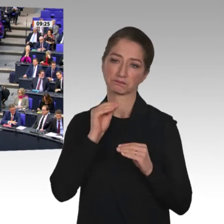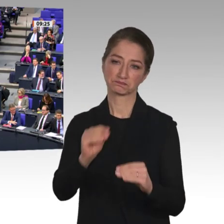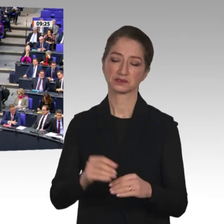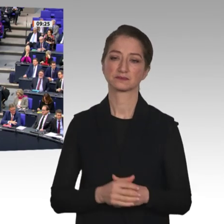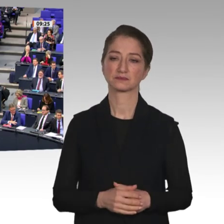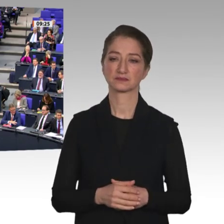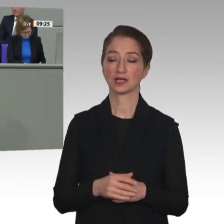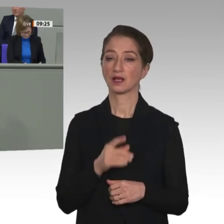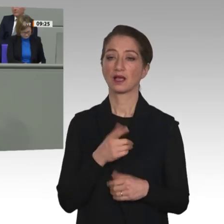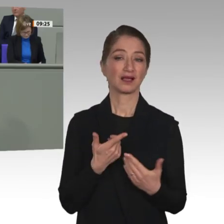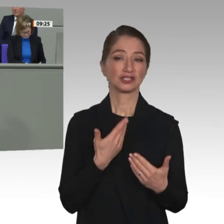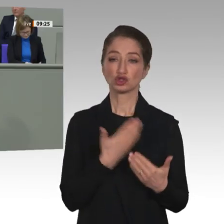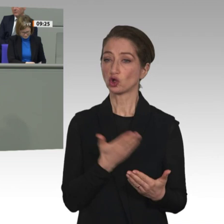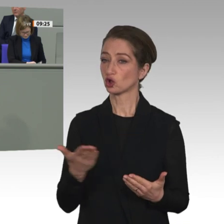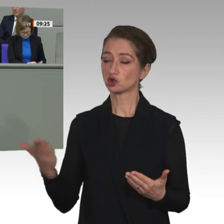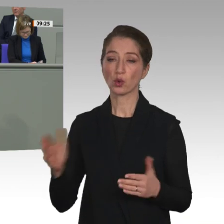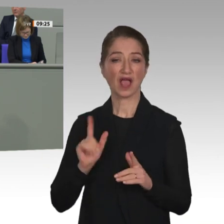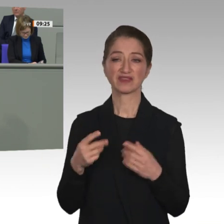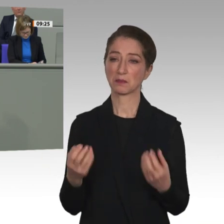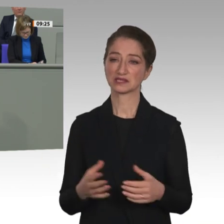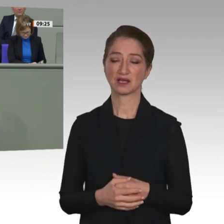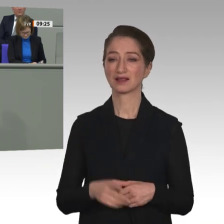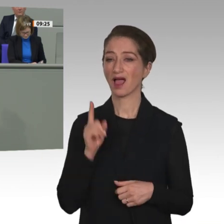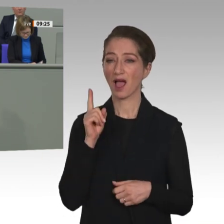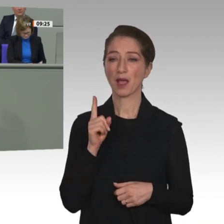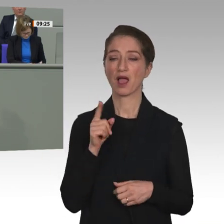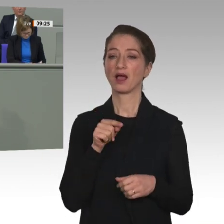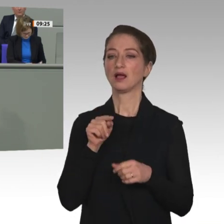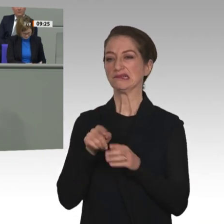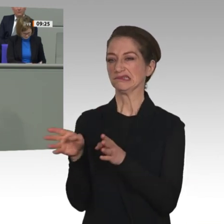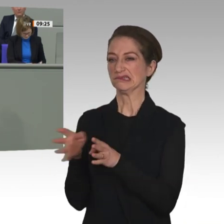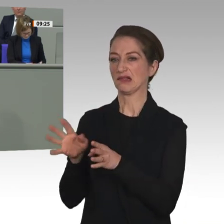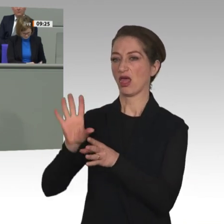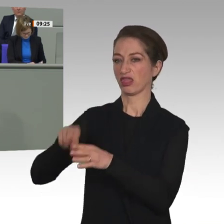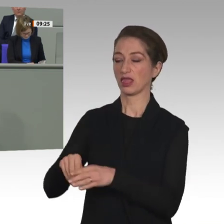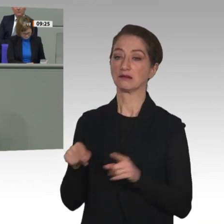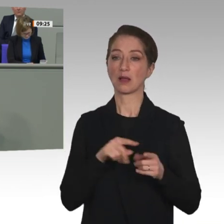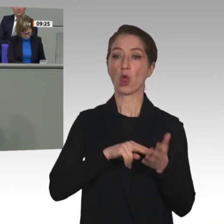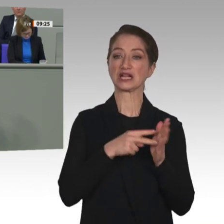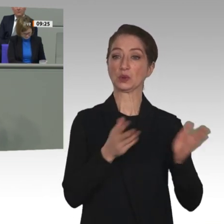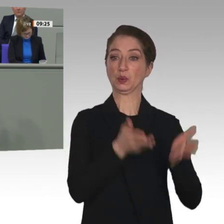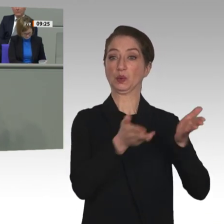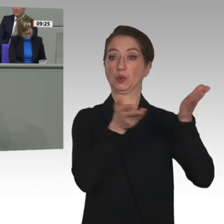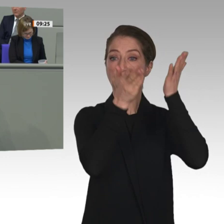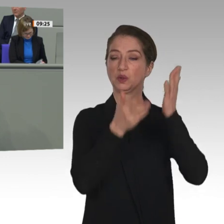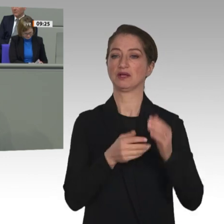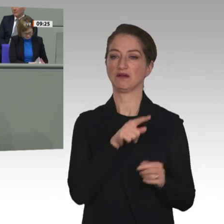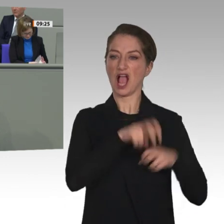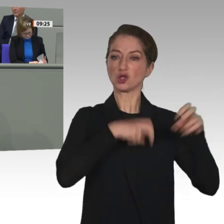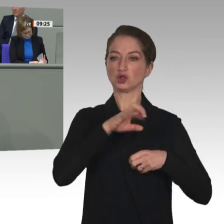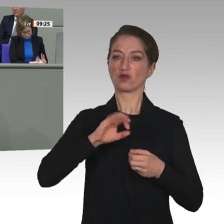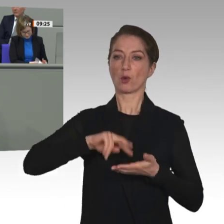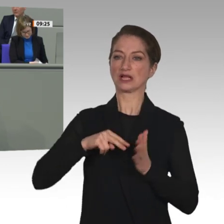Ereignisse hätte nicht geschehen dürfen. Aber die einen zu ignorieren und die anderen politisch zu instrumentalisieren, das treibt die Spaltung